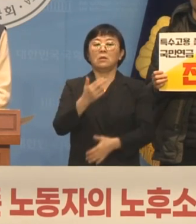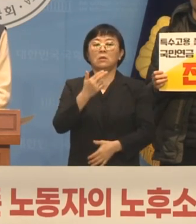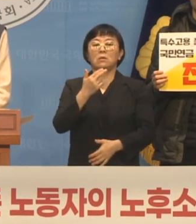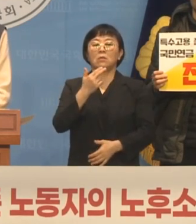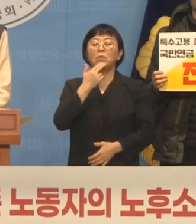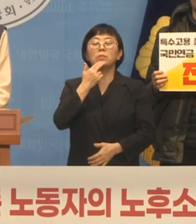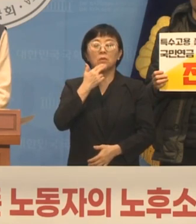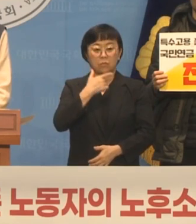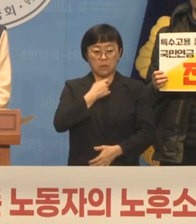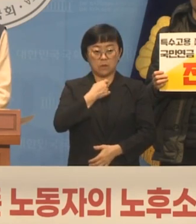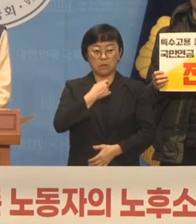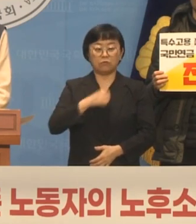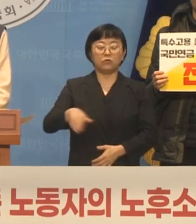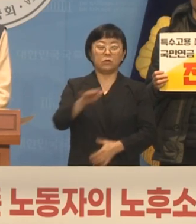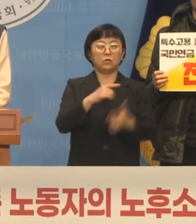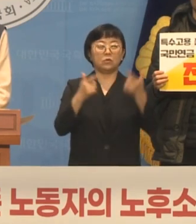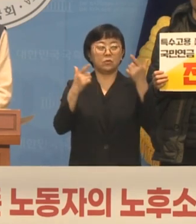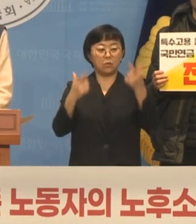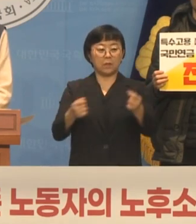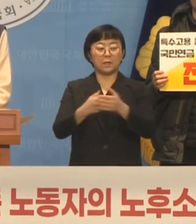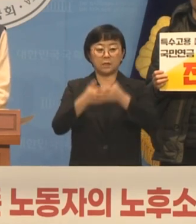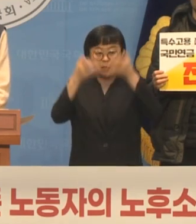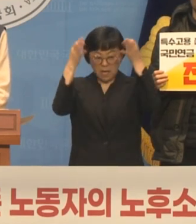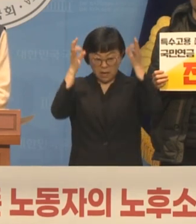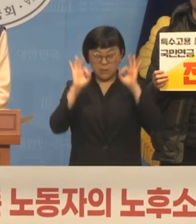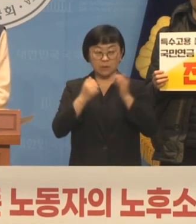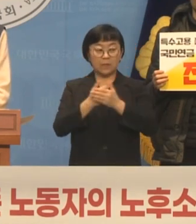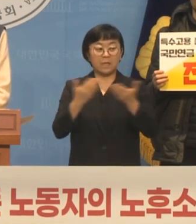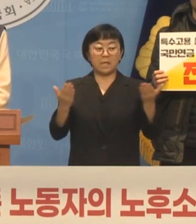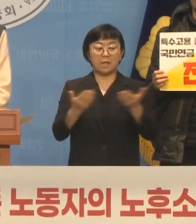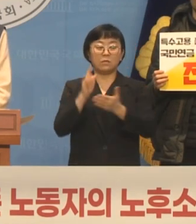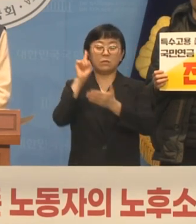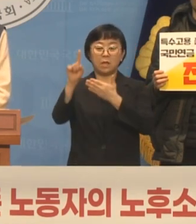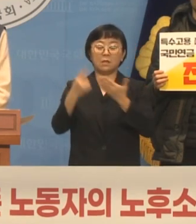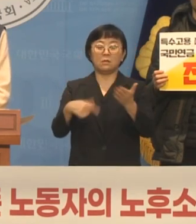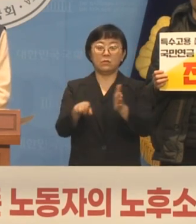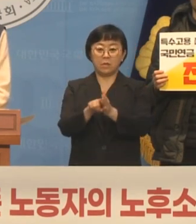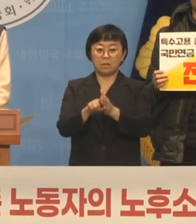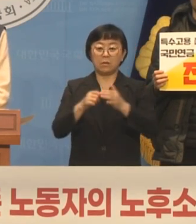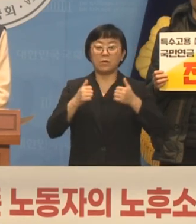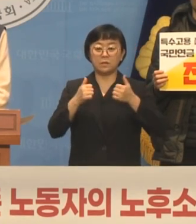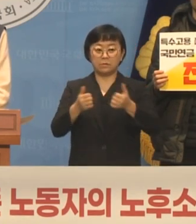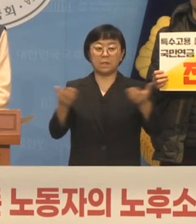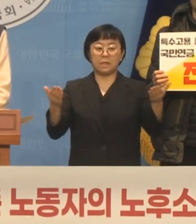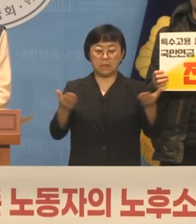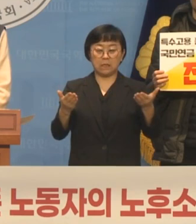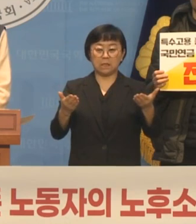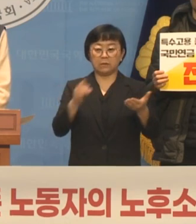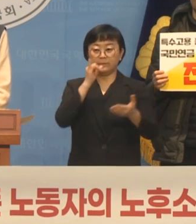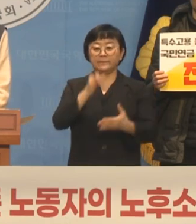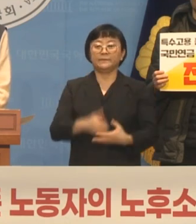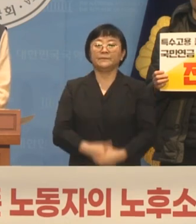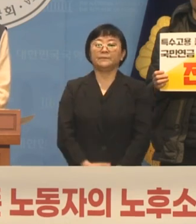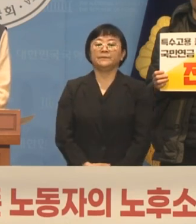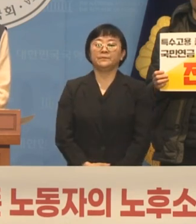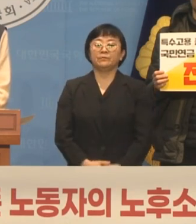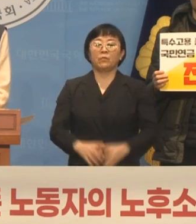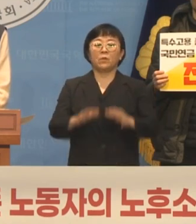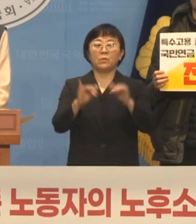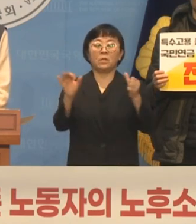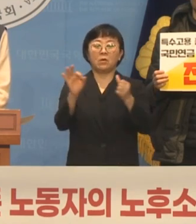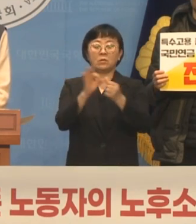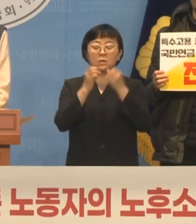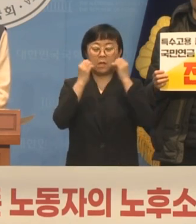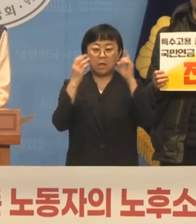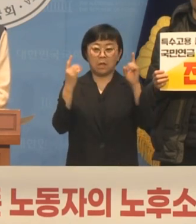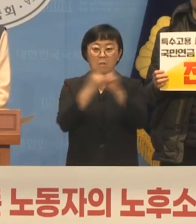원합니다. 우리도 똑같은 땀을 흘리며 더 나은 내일을 위해 열심히 일하며 뛰고 있습니다. 국민연금